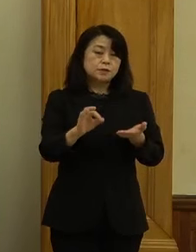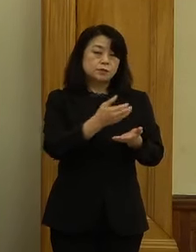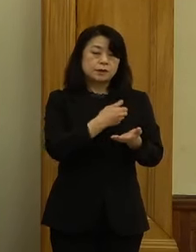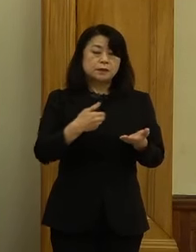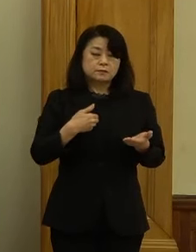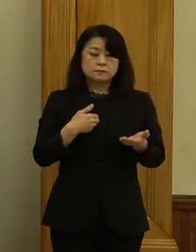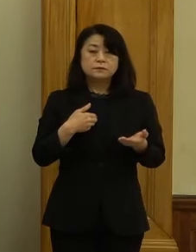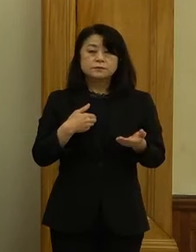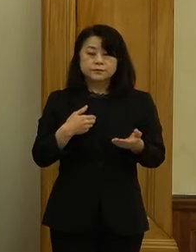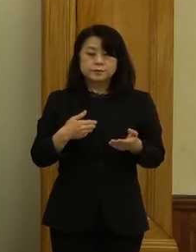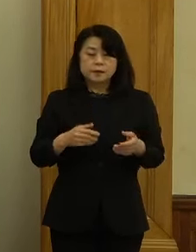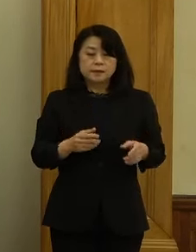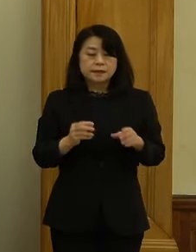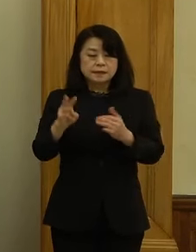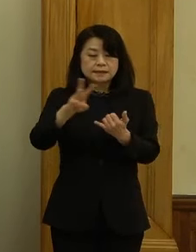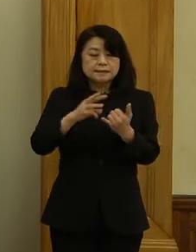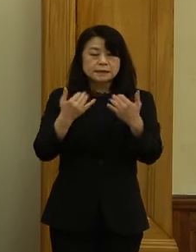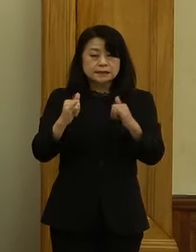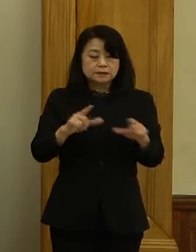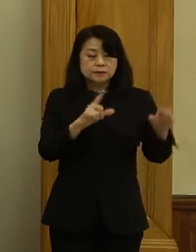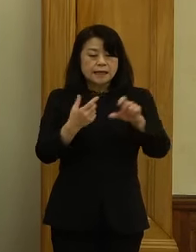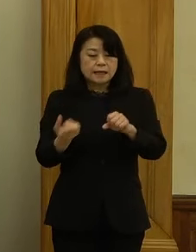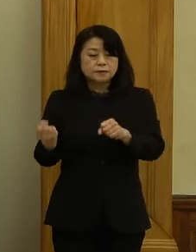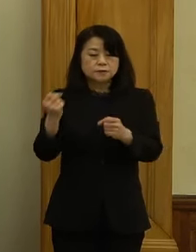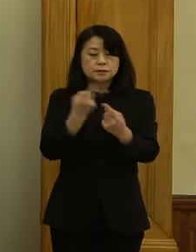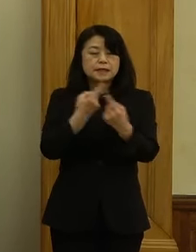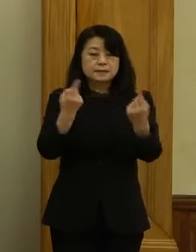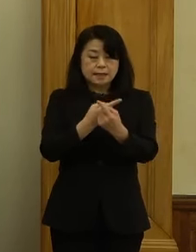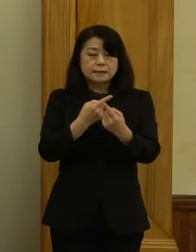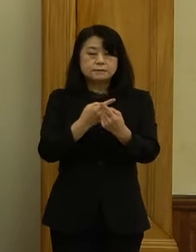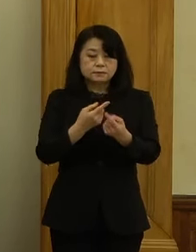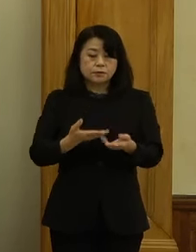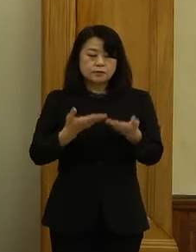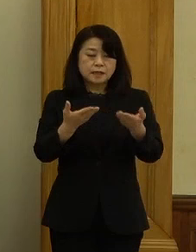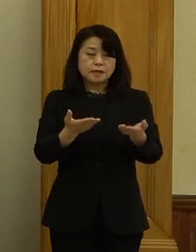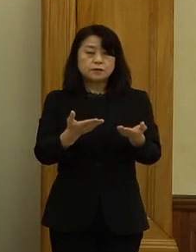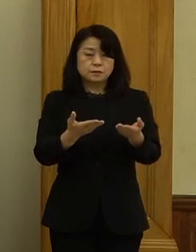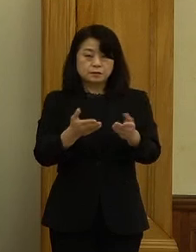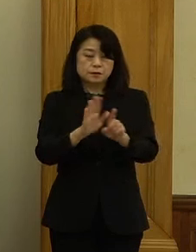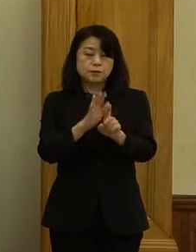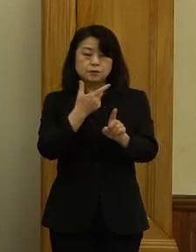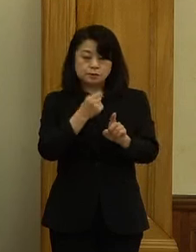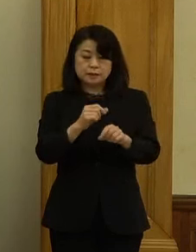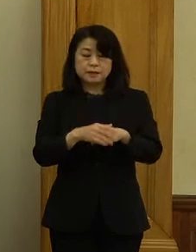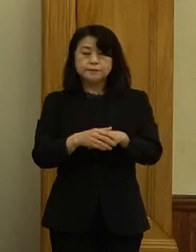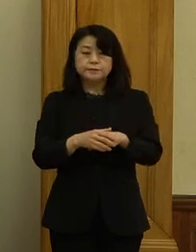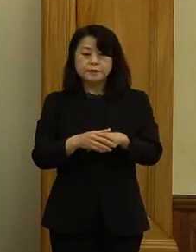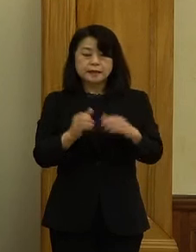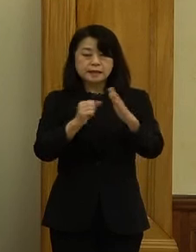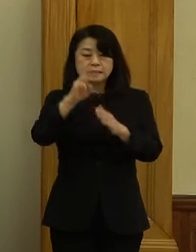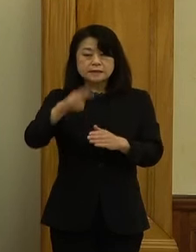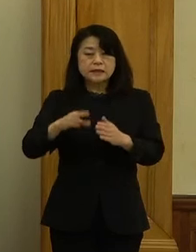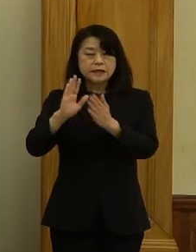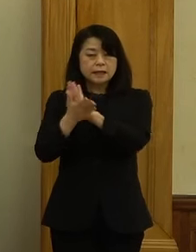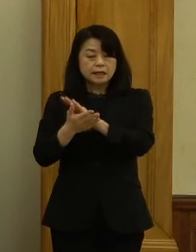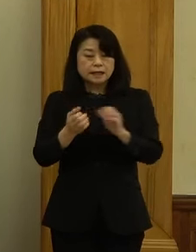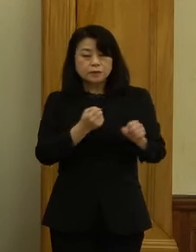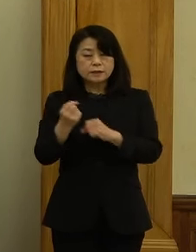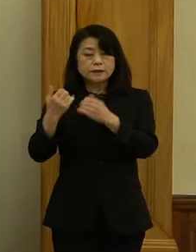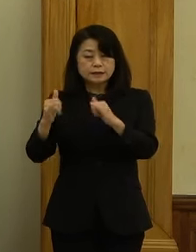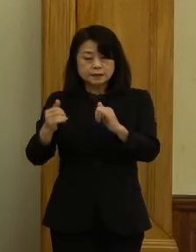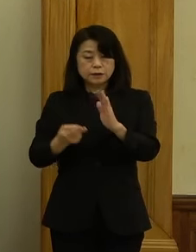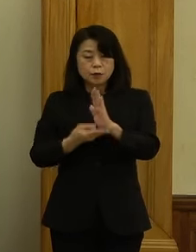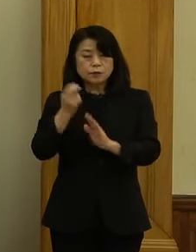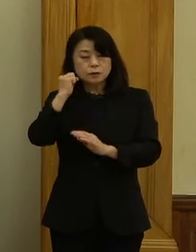皆さんの生活環境の改善につなげていただきたいと考えておりますえなお石川県からの避難者の